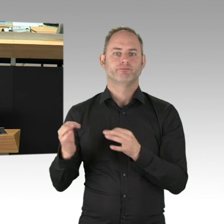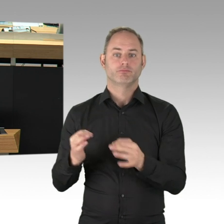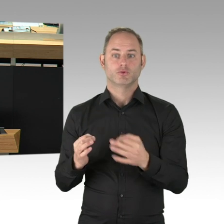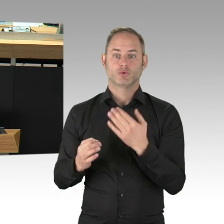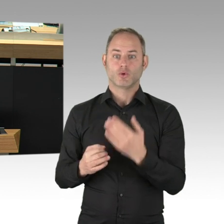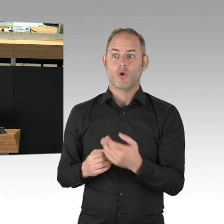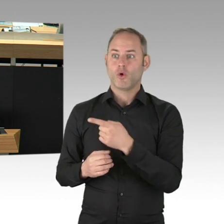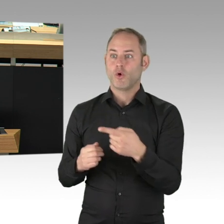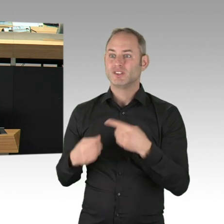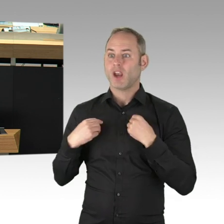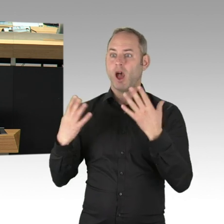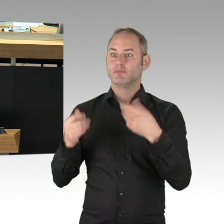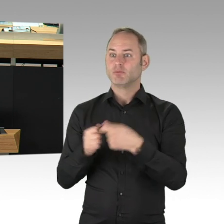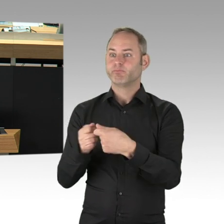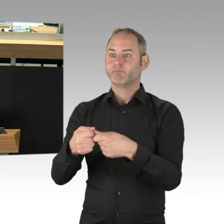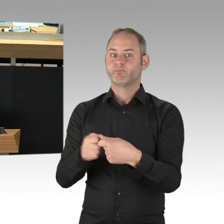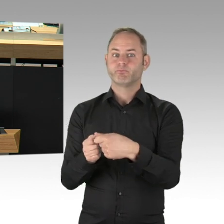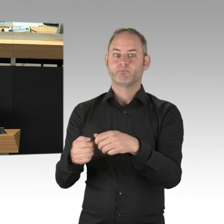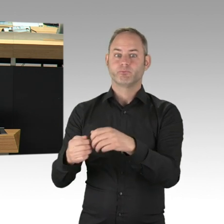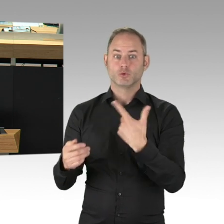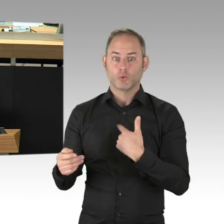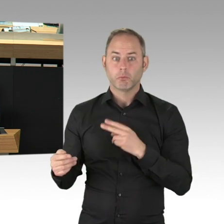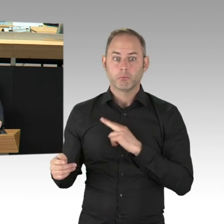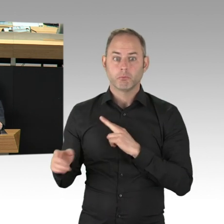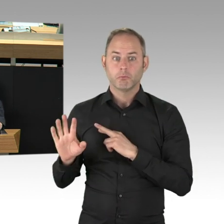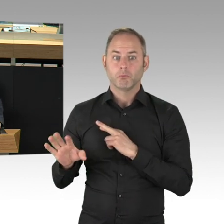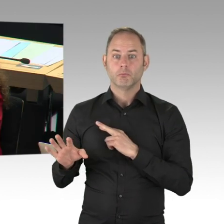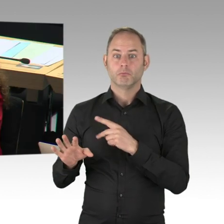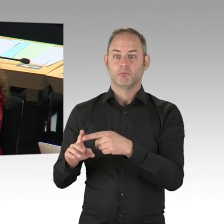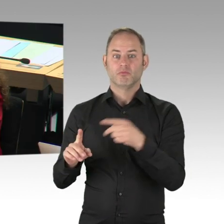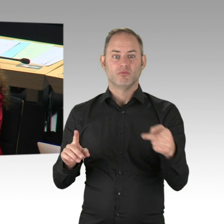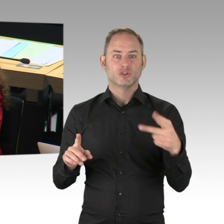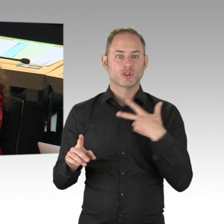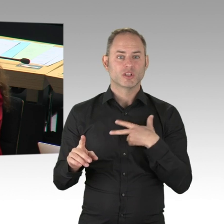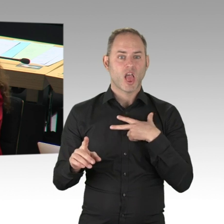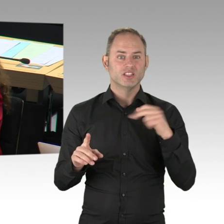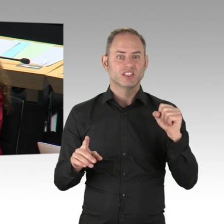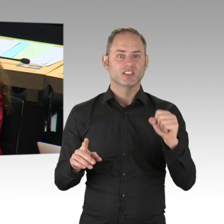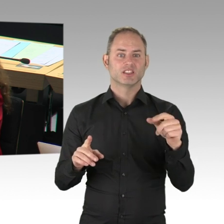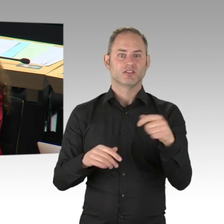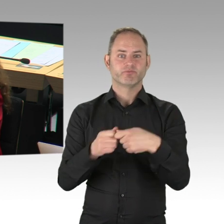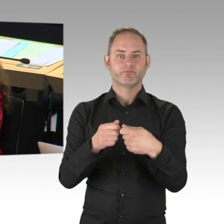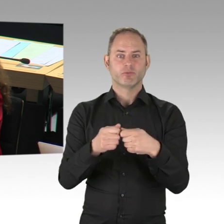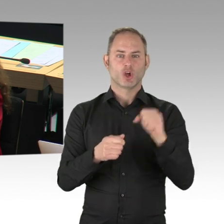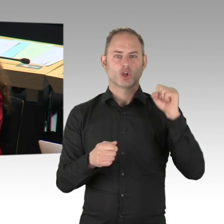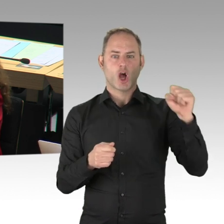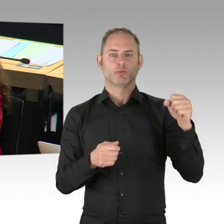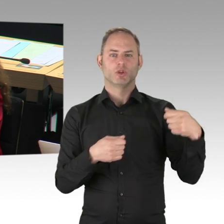Meine Damen und Herren, nun kennen Sie die wirkliche Lage, aber was ist zu tun? Die Politik der Altparteien verschließt sich seit